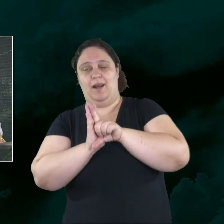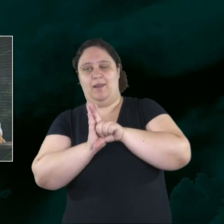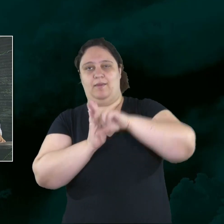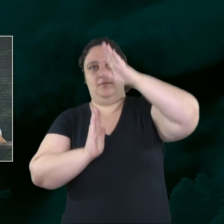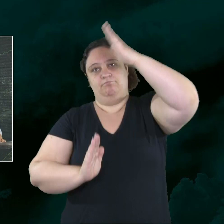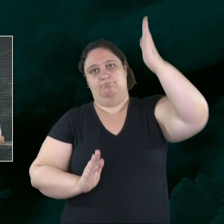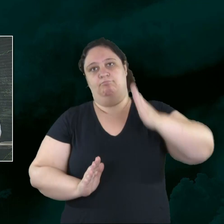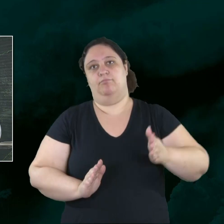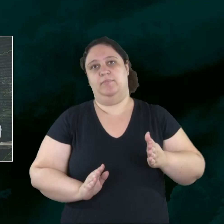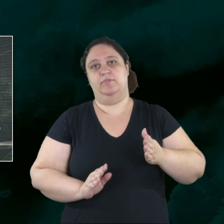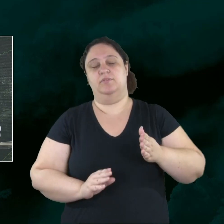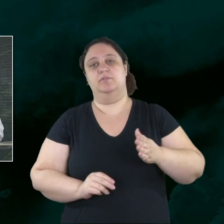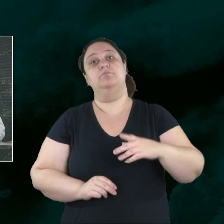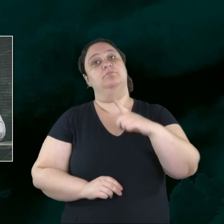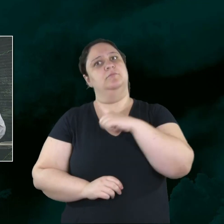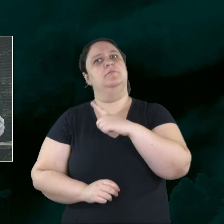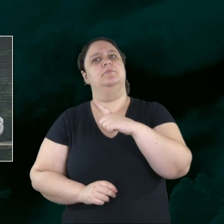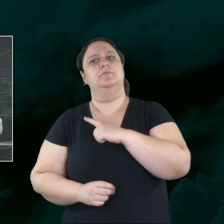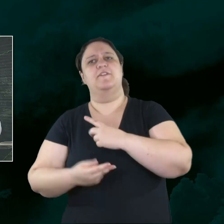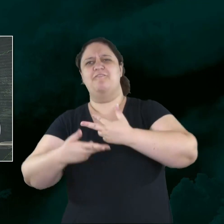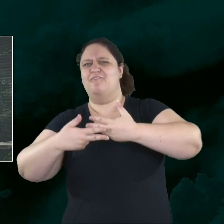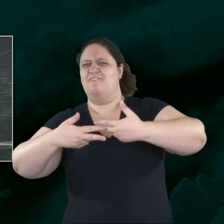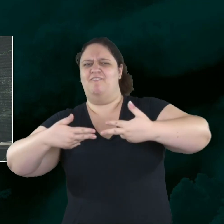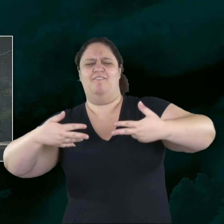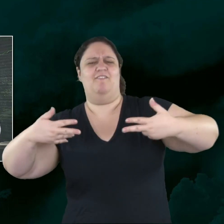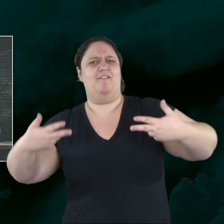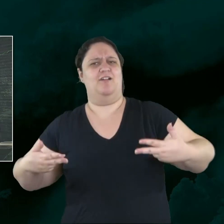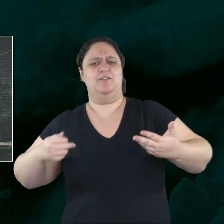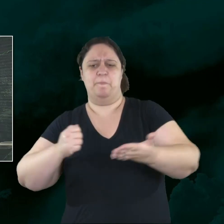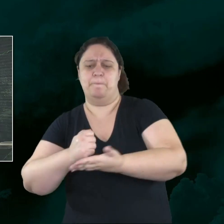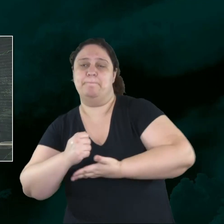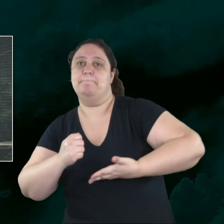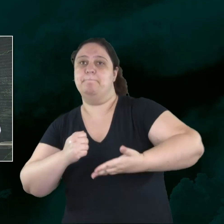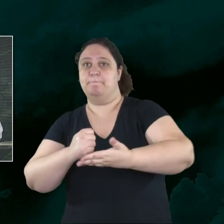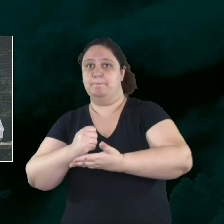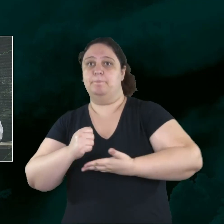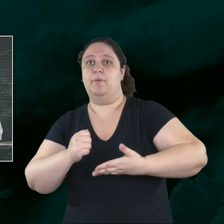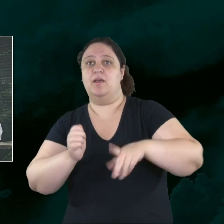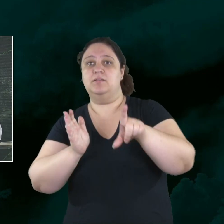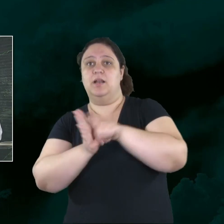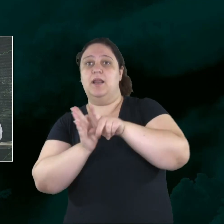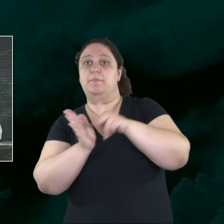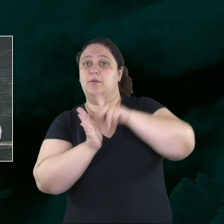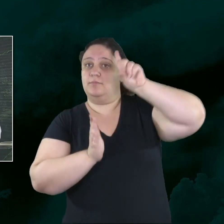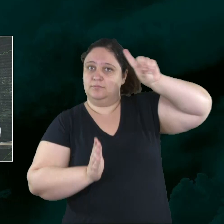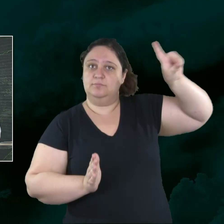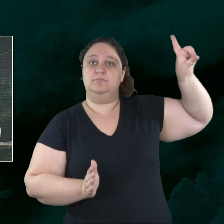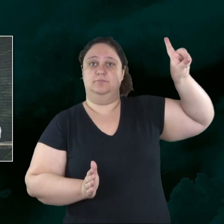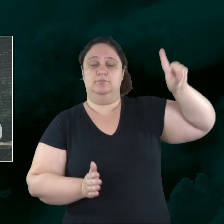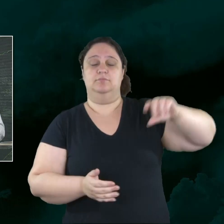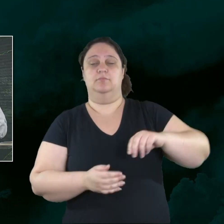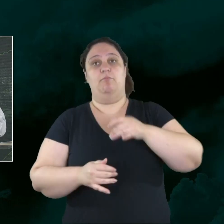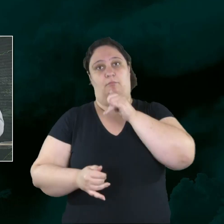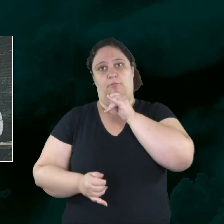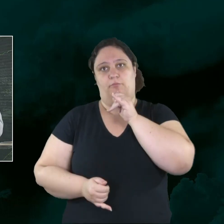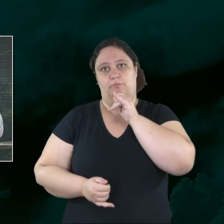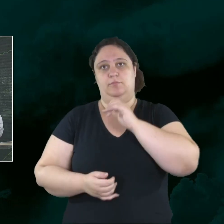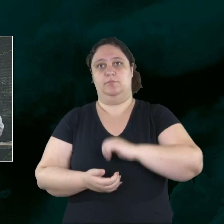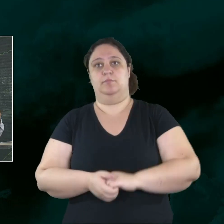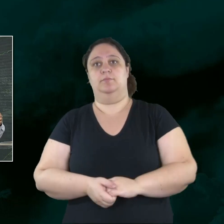tem muita coisa como base da própria lei de Deus. Por exemplo,